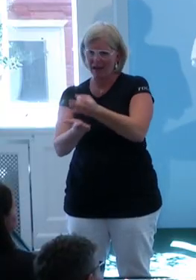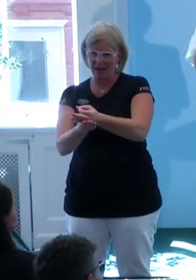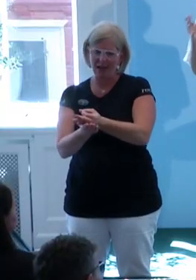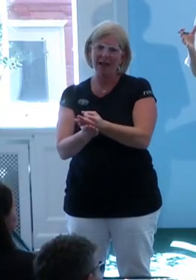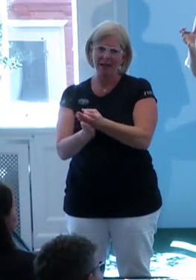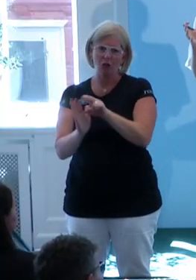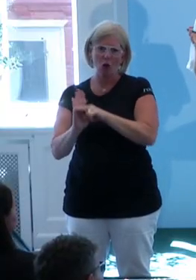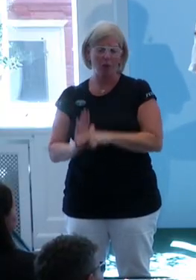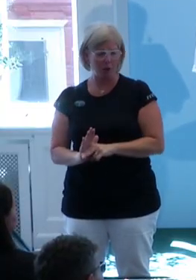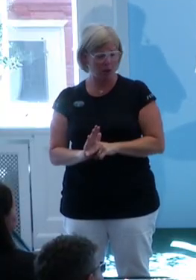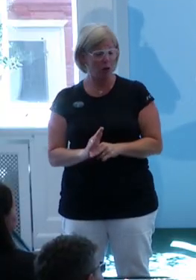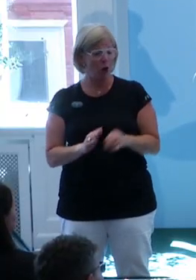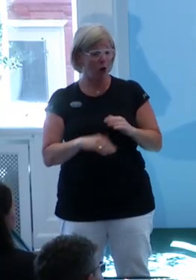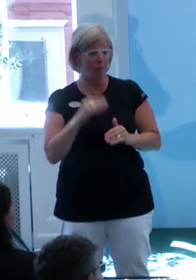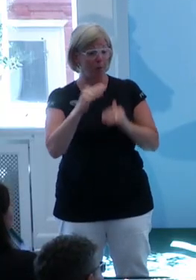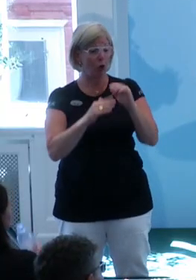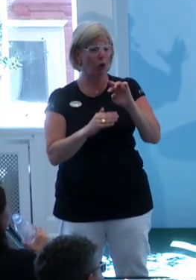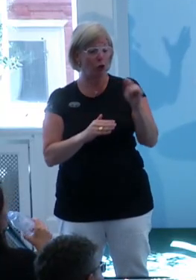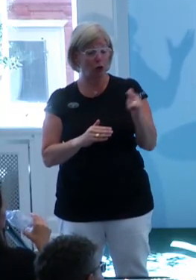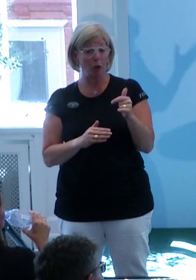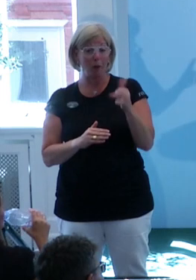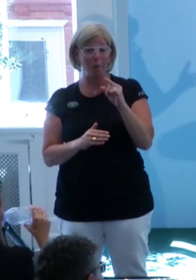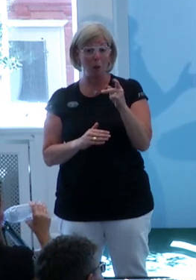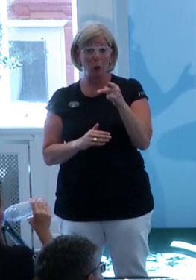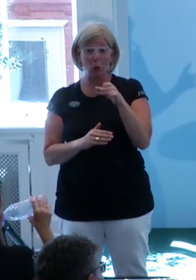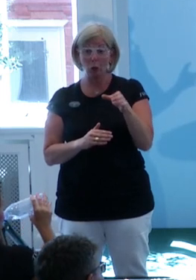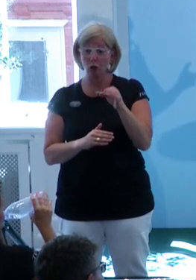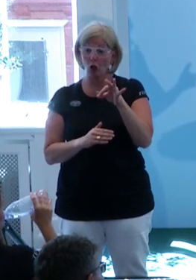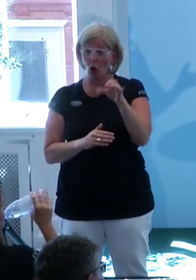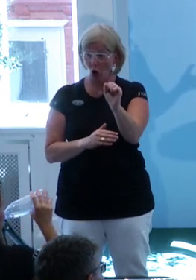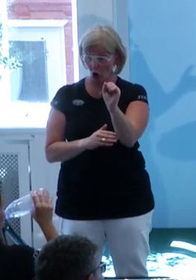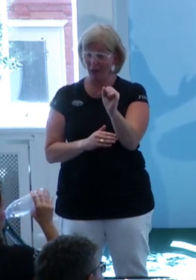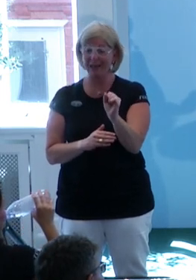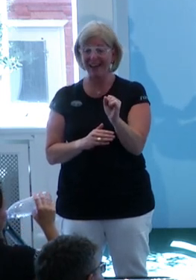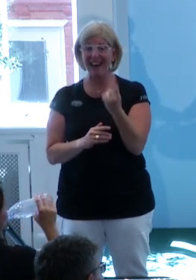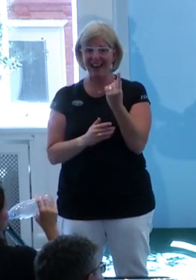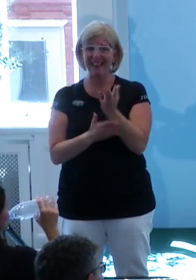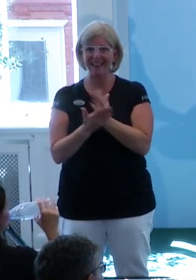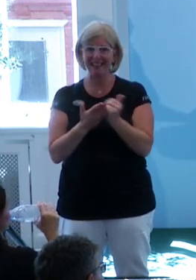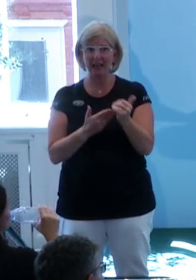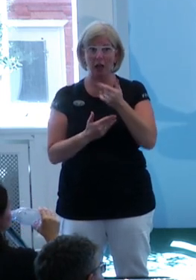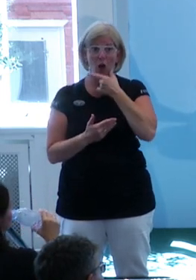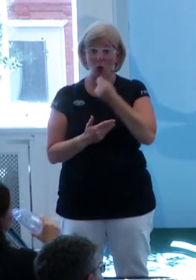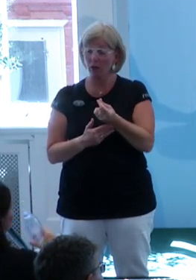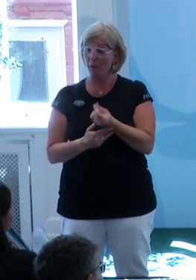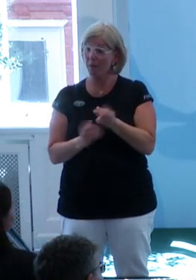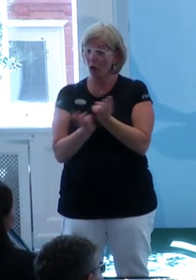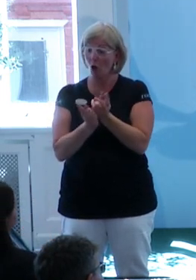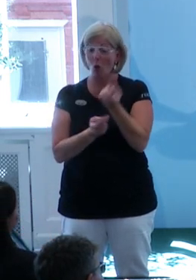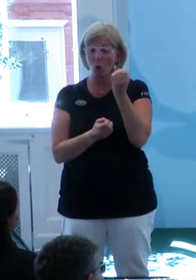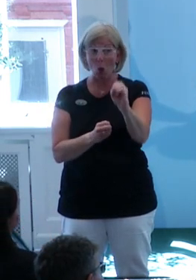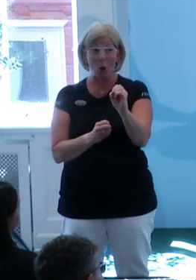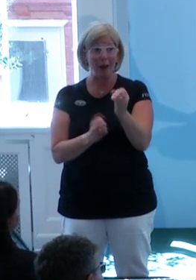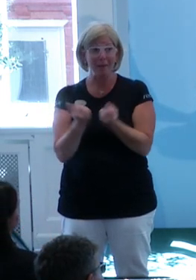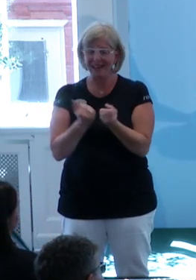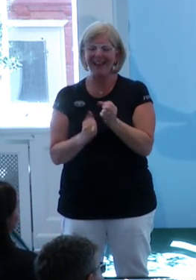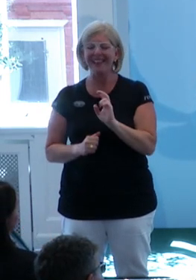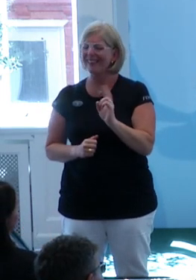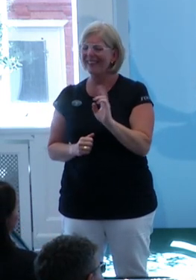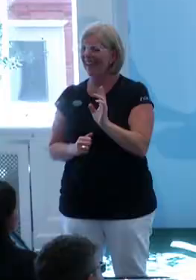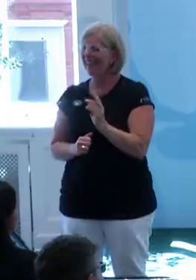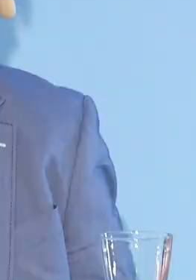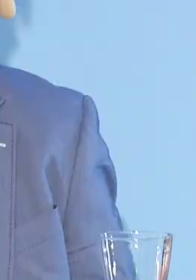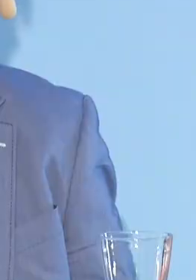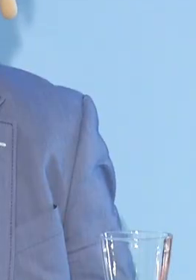som är ett område i östra delarna av Lund, så är det noll bil? Nej, inte noll bil. Vi har det här är ett område som ligger